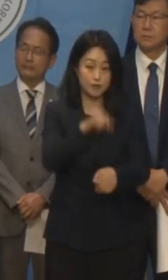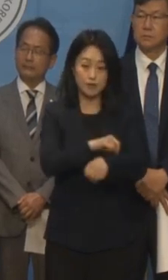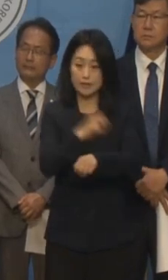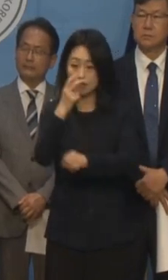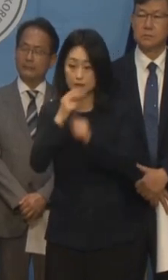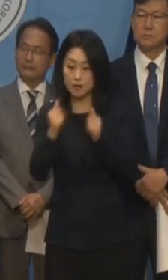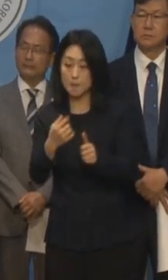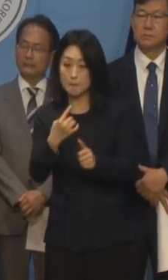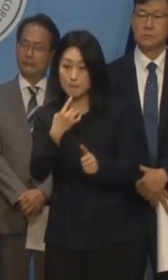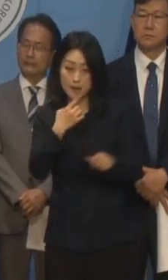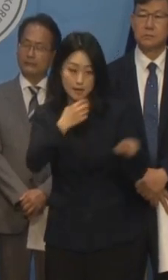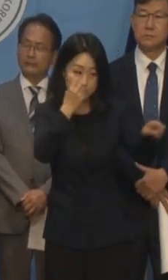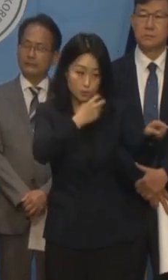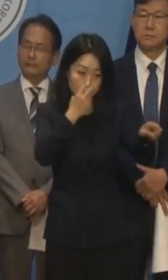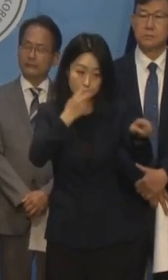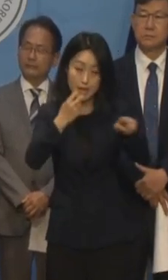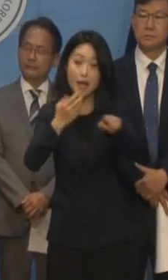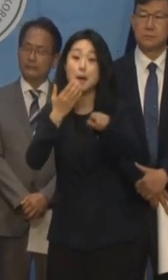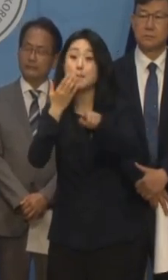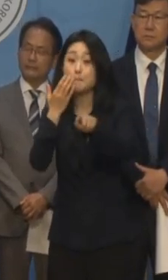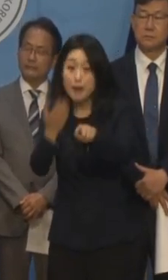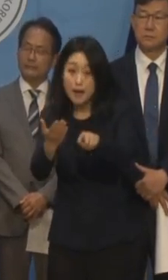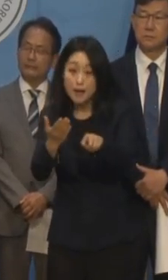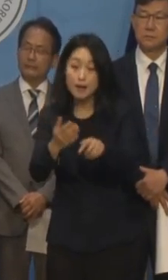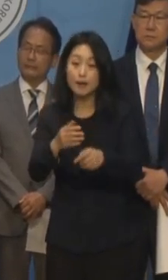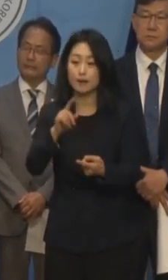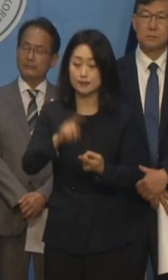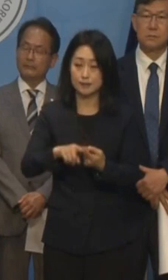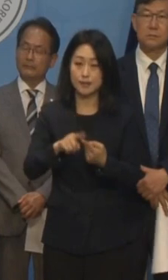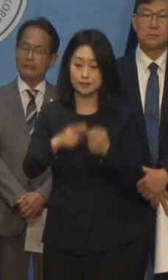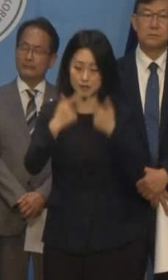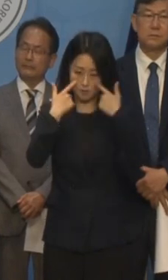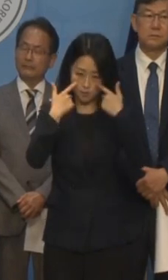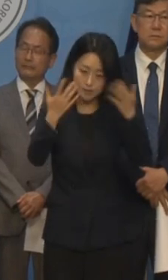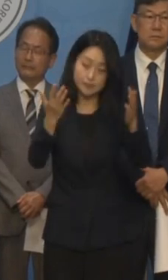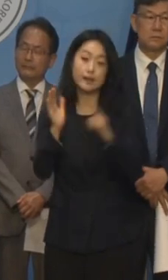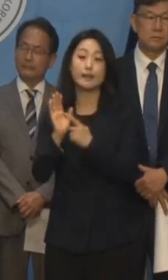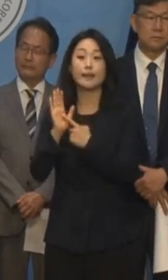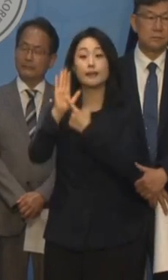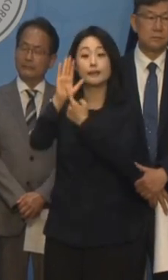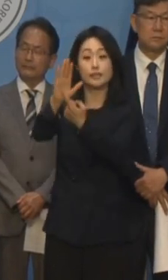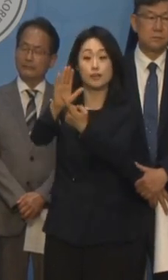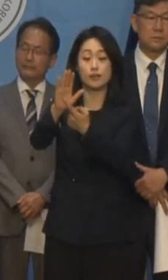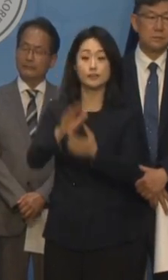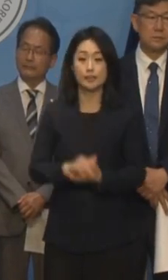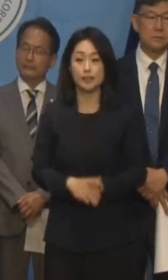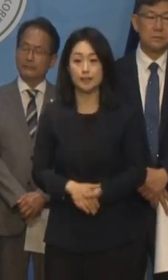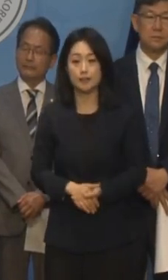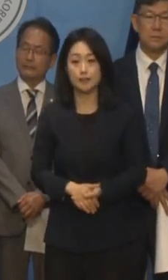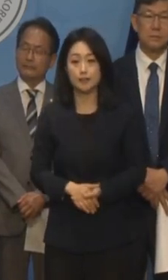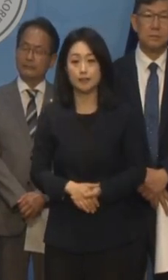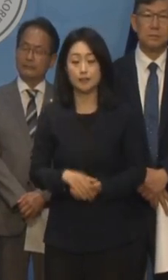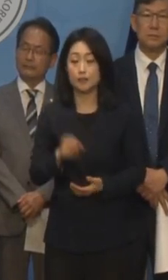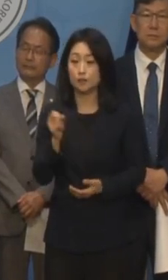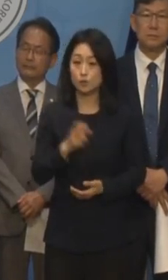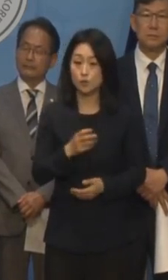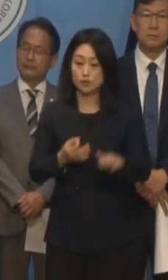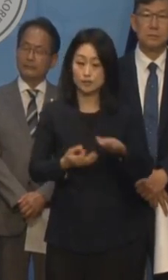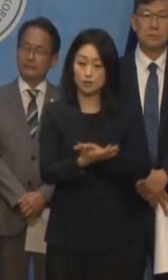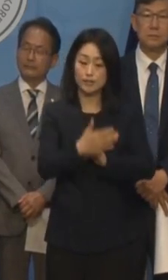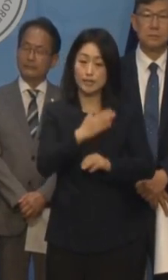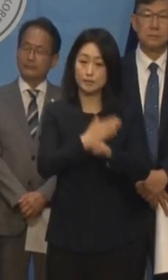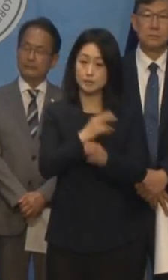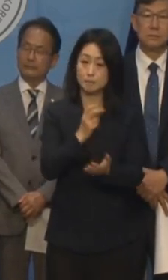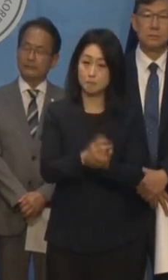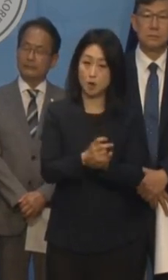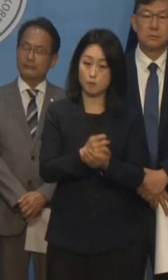진상을 밝히고 책임을 규명할 수 있다는 것이 너무나 명확해졌습니다. 또한 청탁금지법